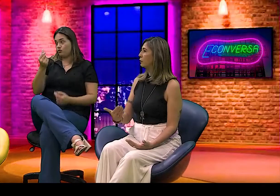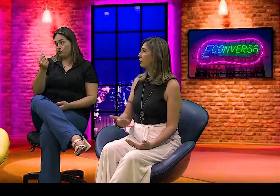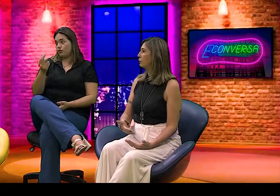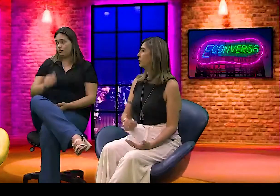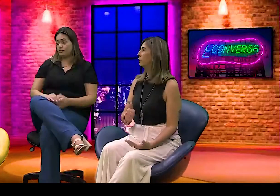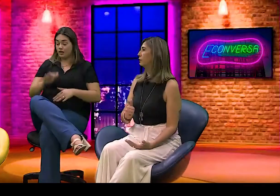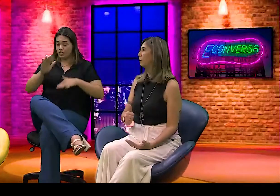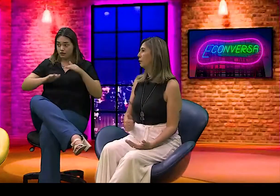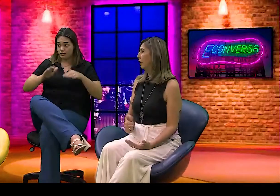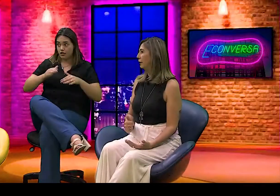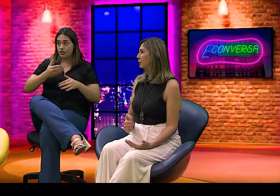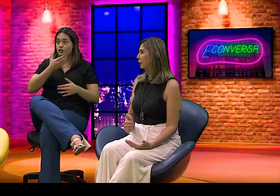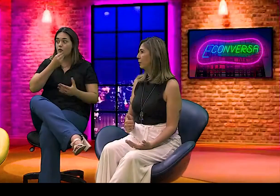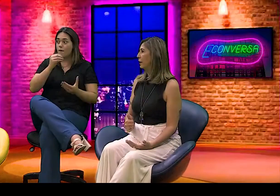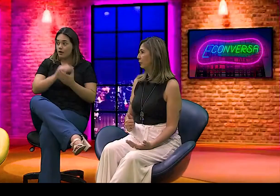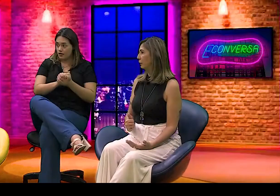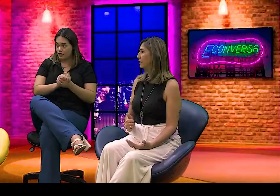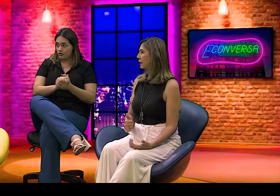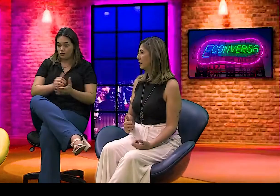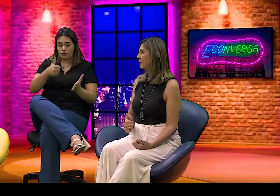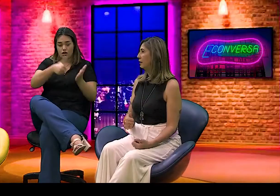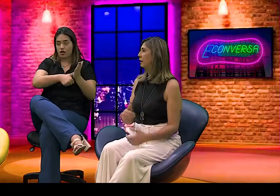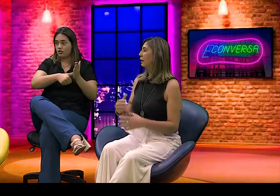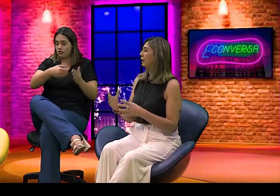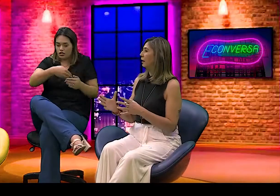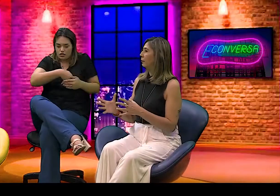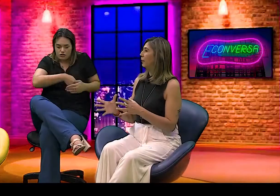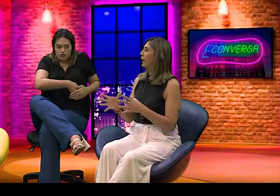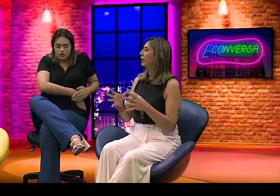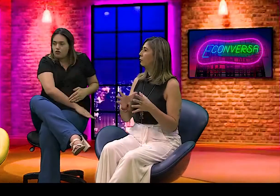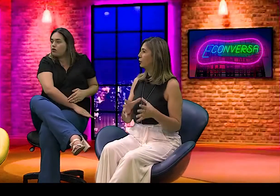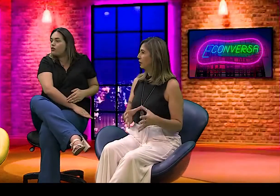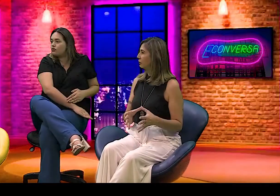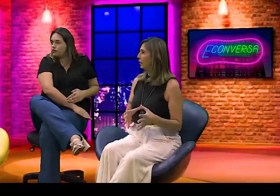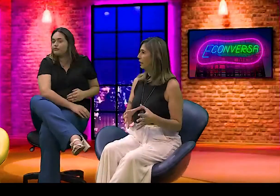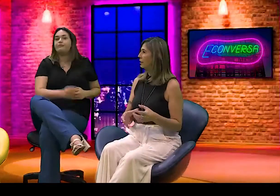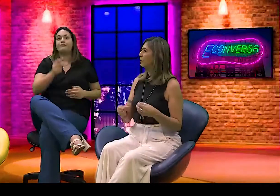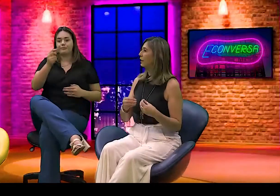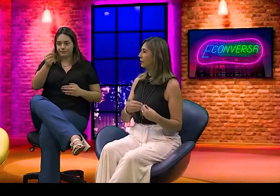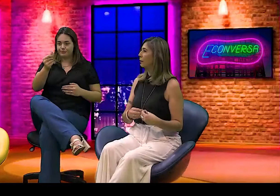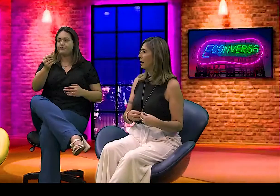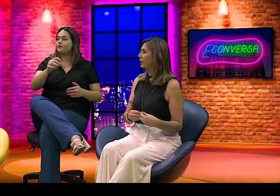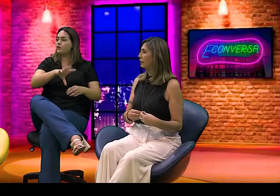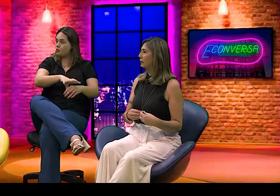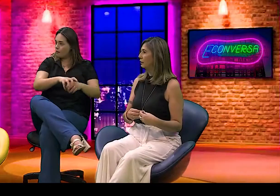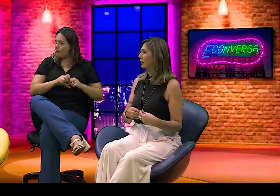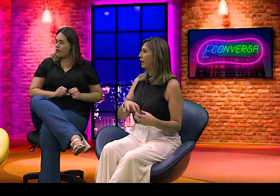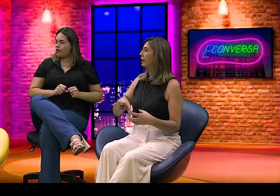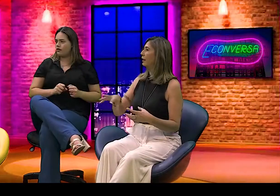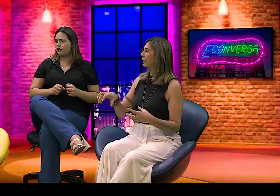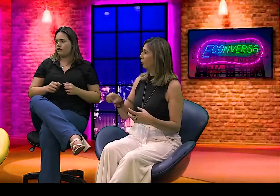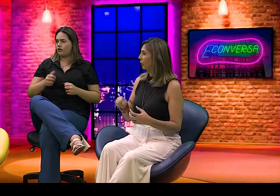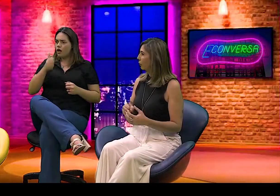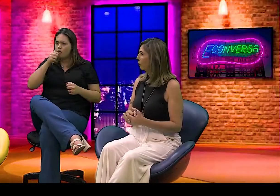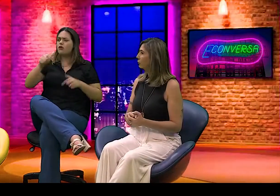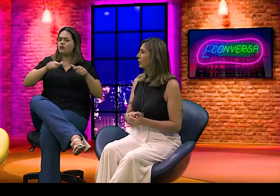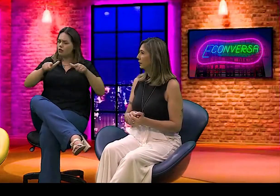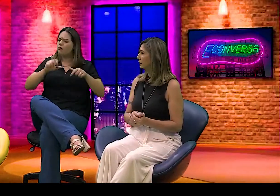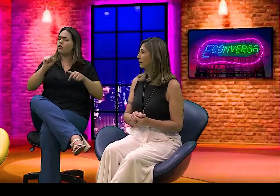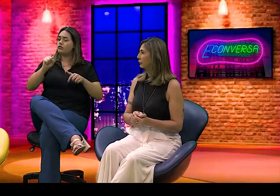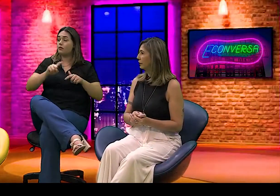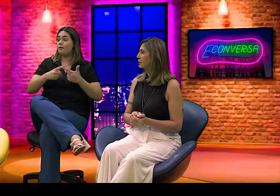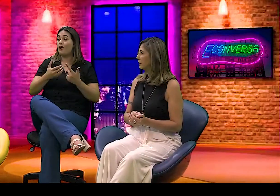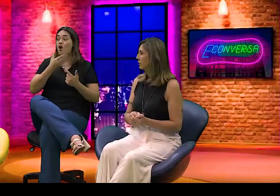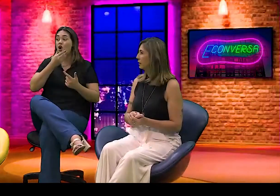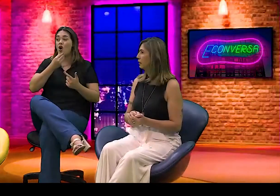parceiro esconde os documentos para a mulher não poder sair, pega o dinheiro dela, mesmo que ela trabalhe, né, ele é quem toma conta